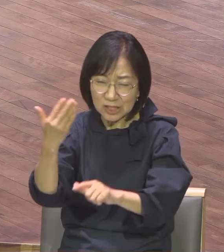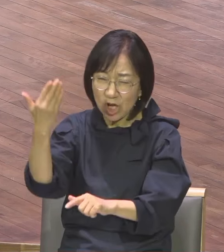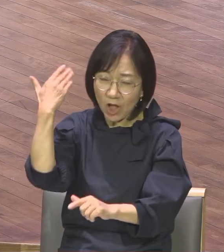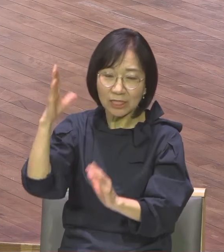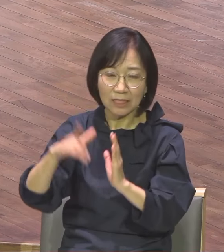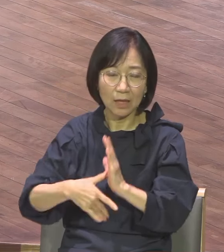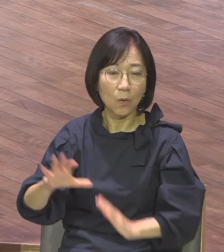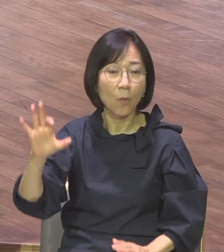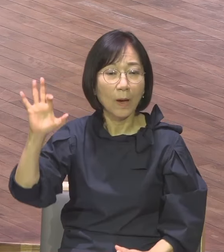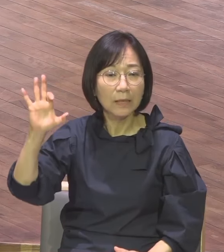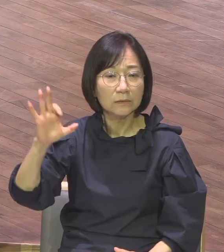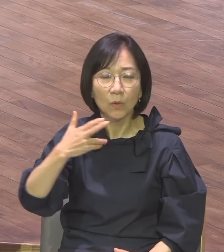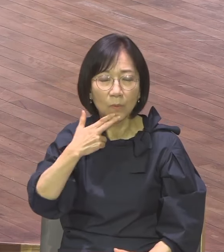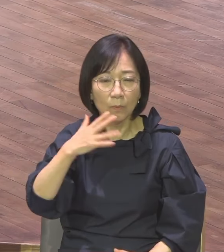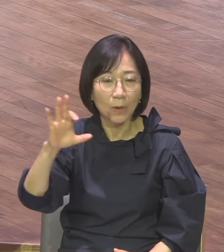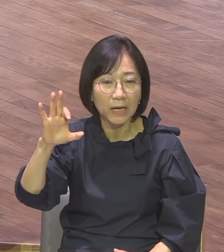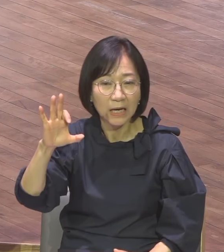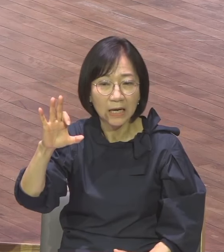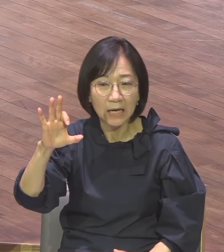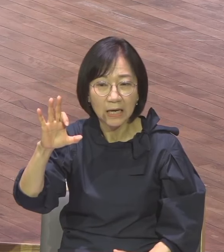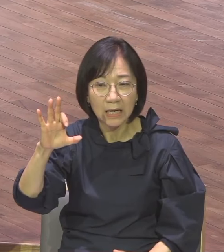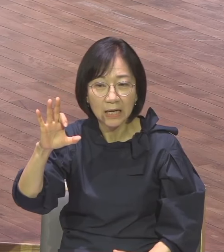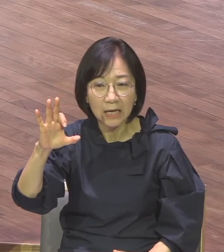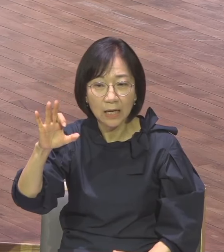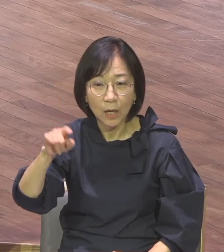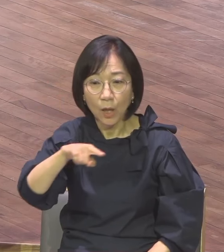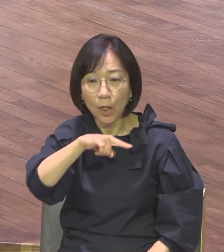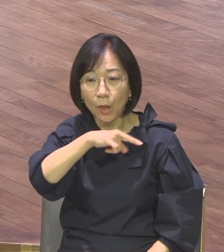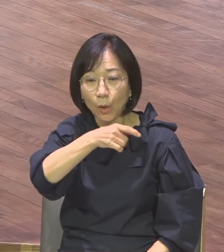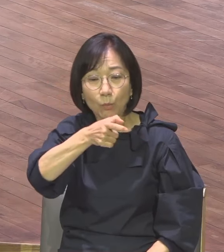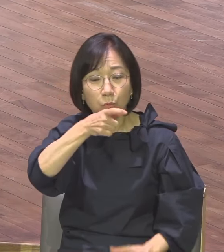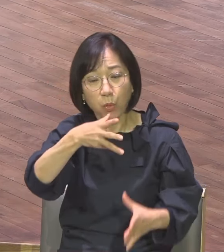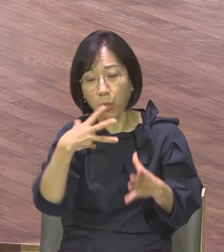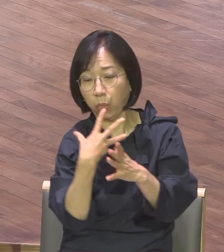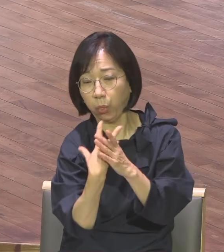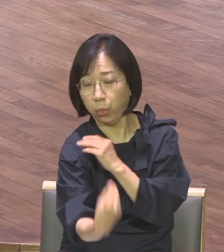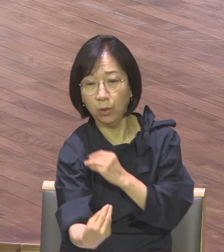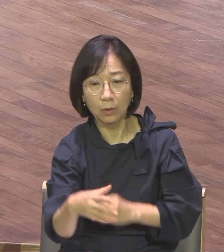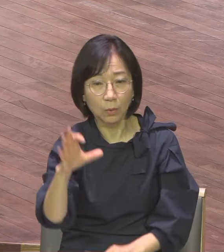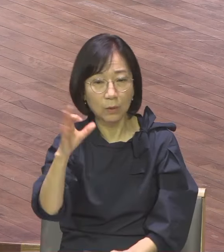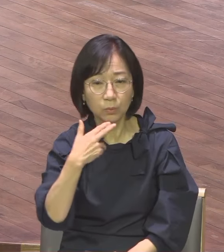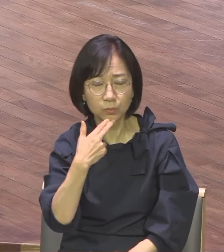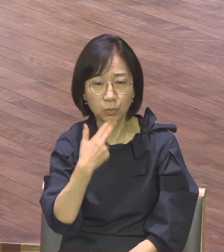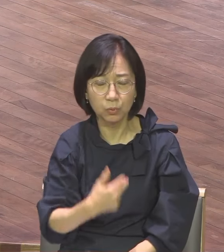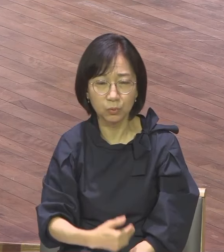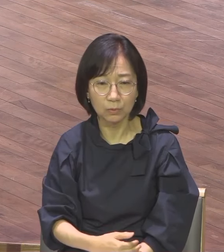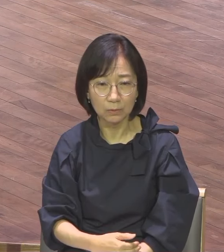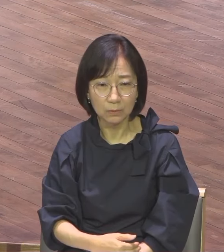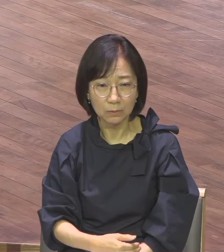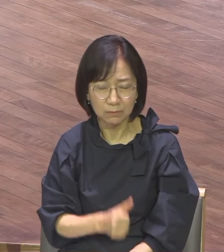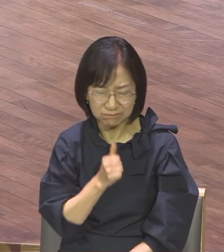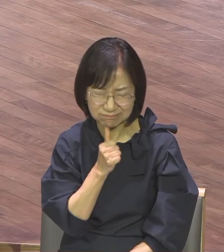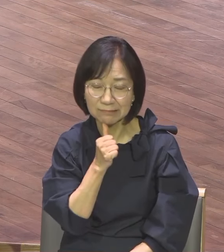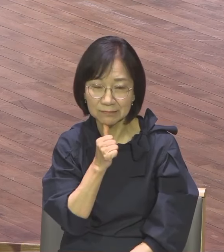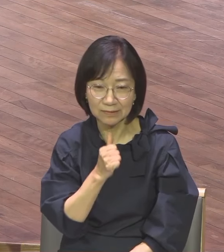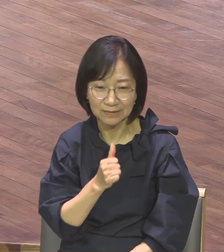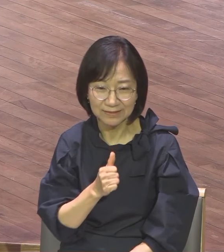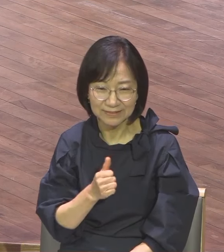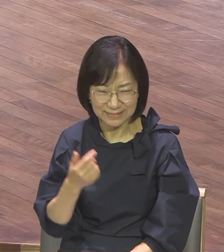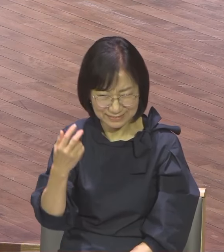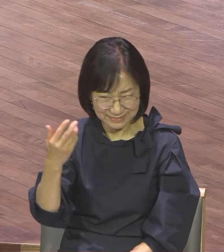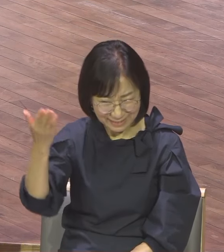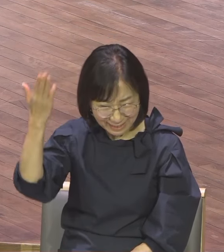수세식 화장실 생각을 했겠어요? 2000년 전에 수세식 화장실. 그 정도로 성장해.